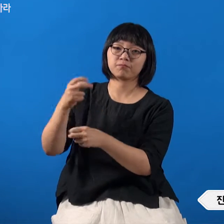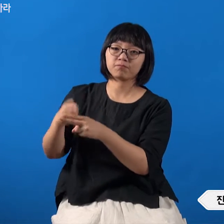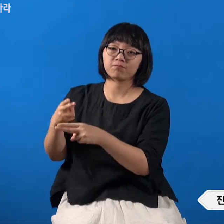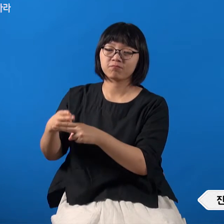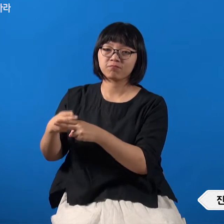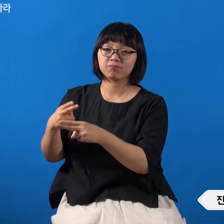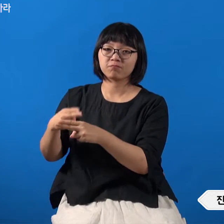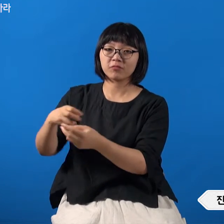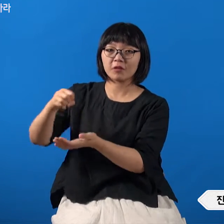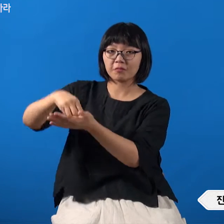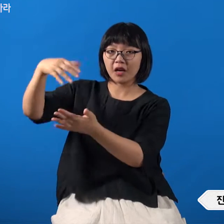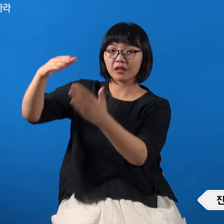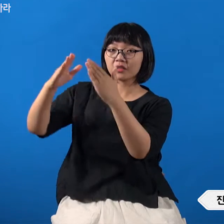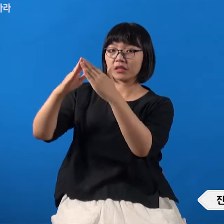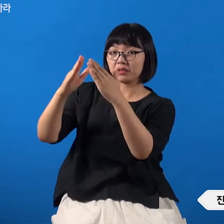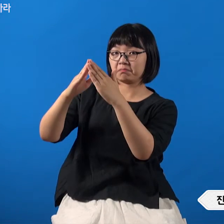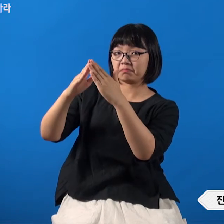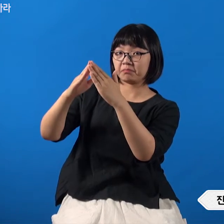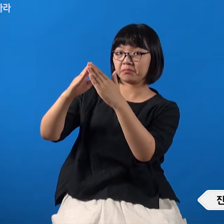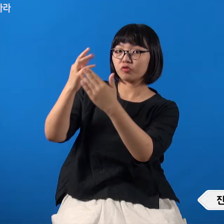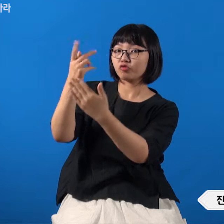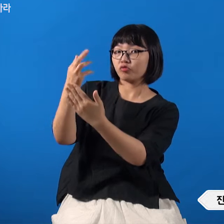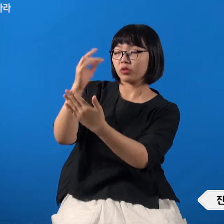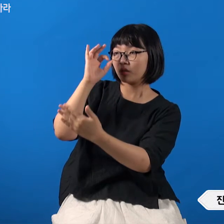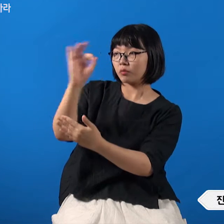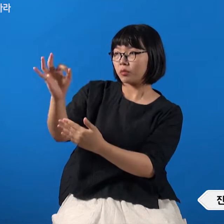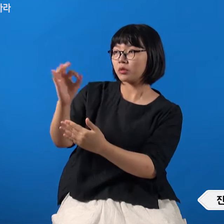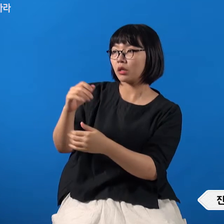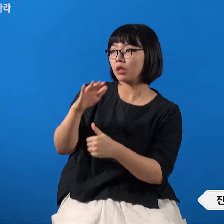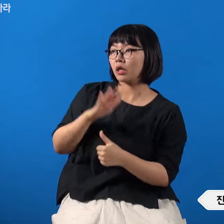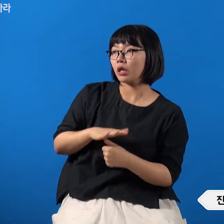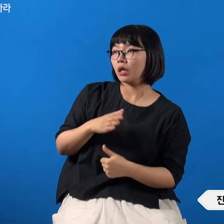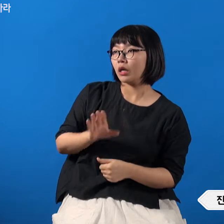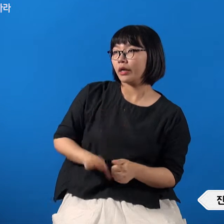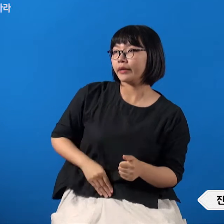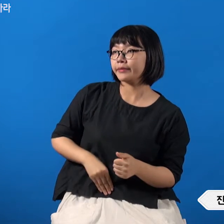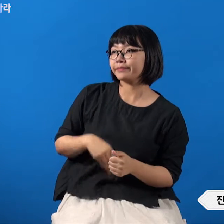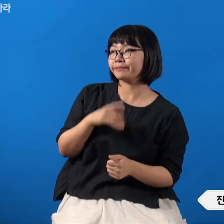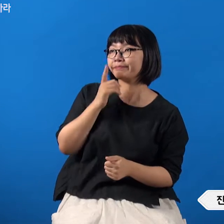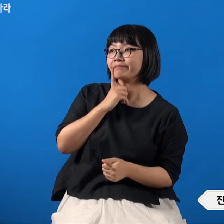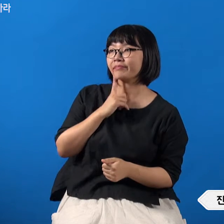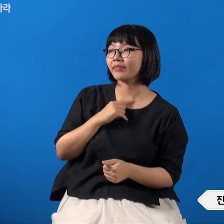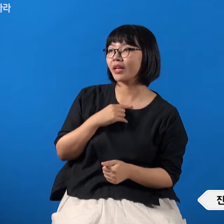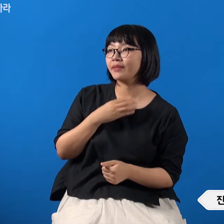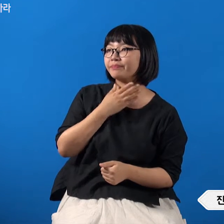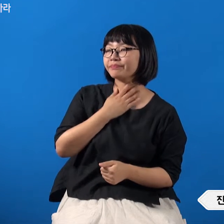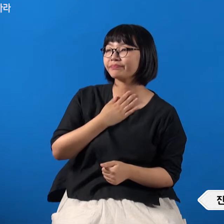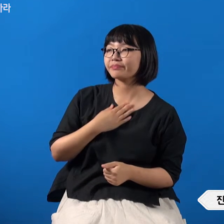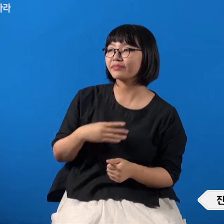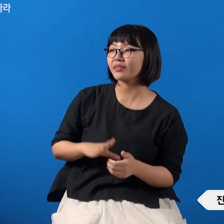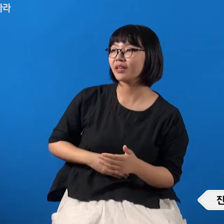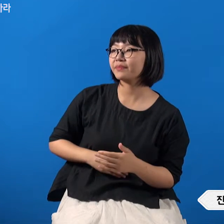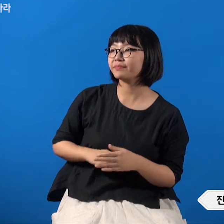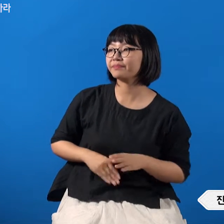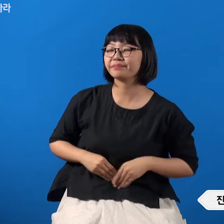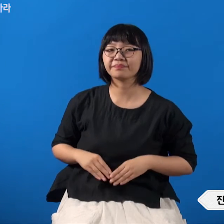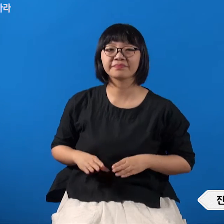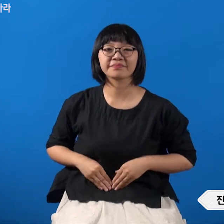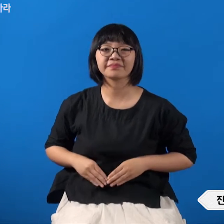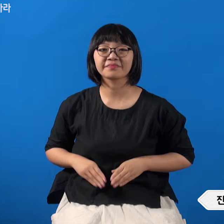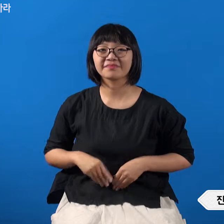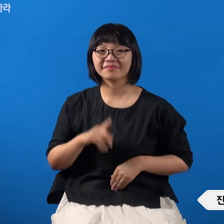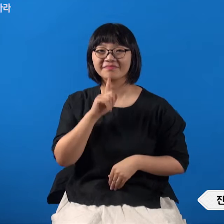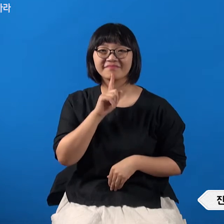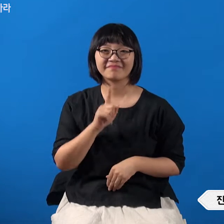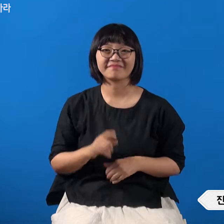빵 만드는 모습을 보면서 입에 침을 삼키고 있는 모습을 보게 됩니다. 얼마나 굶주렸는지,